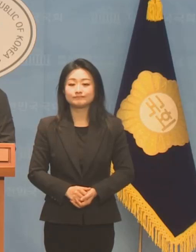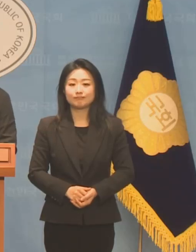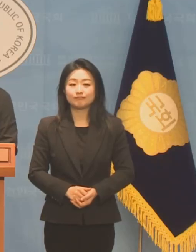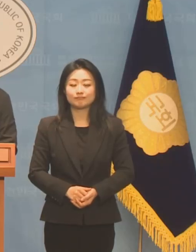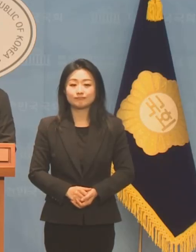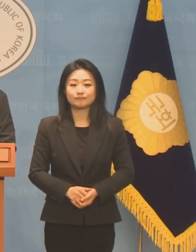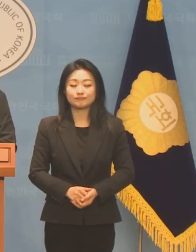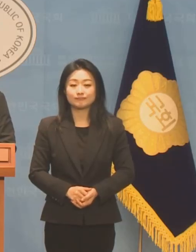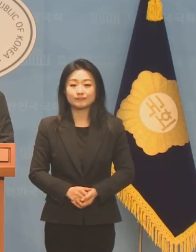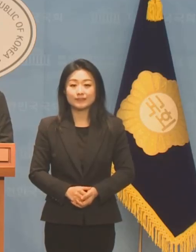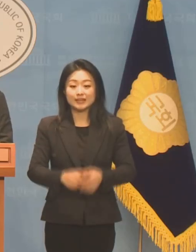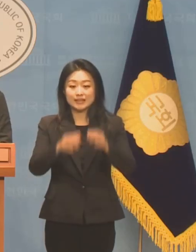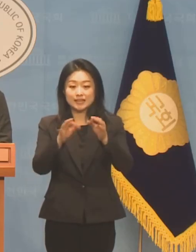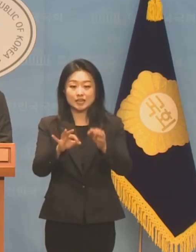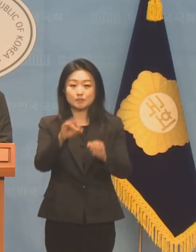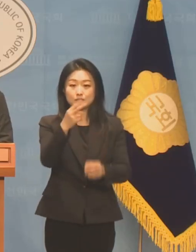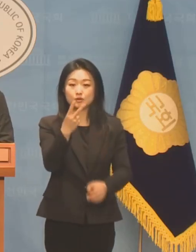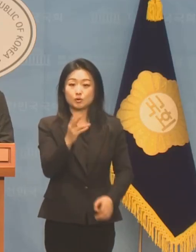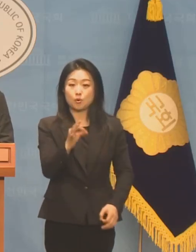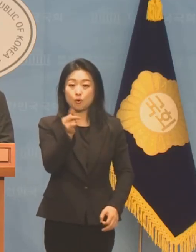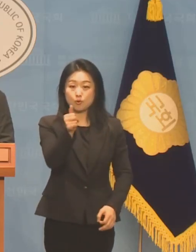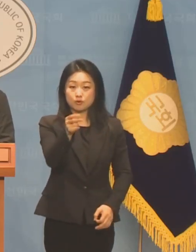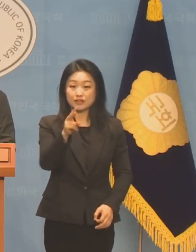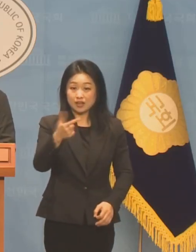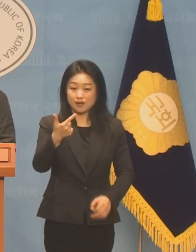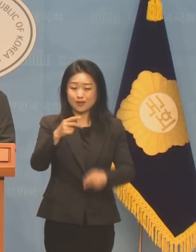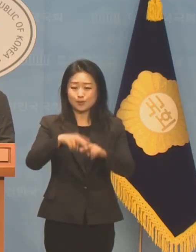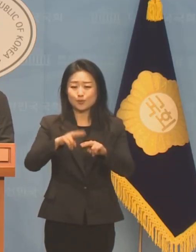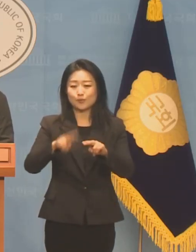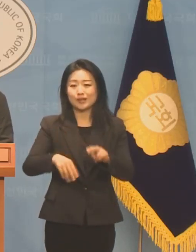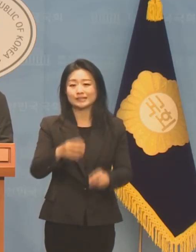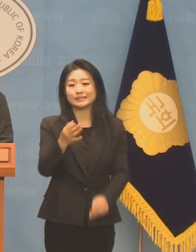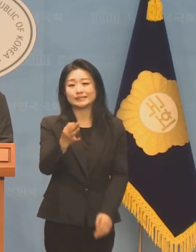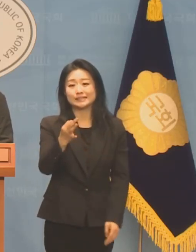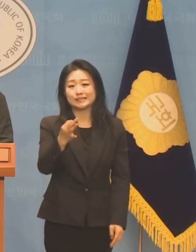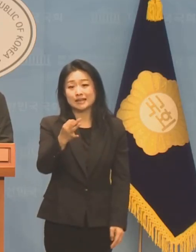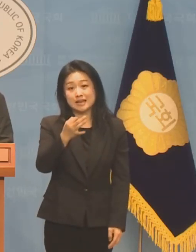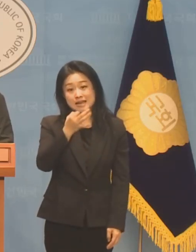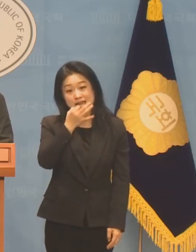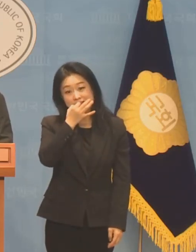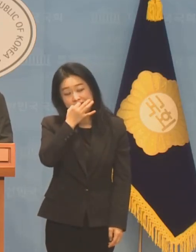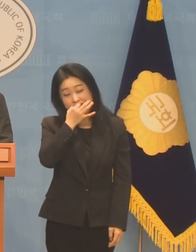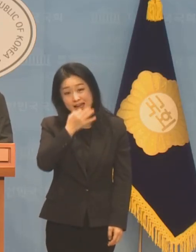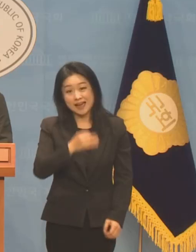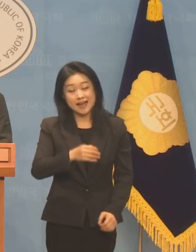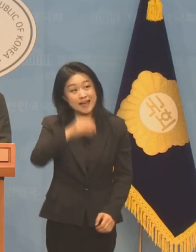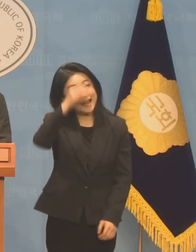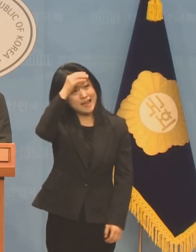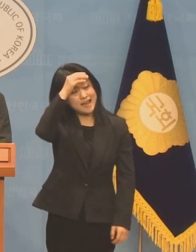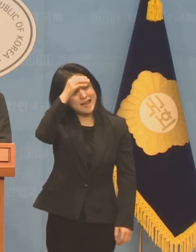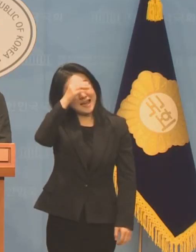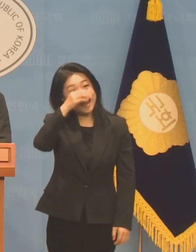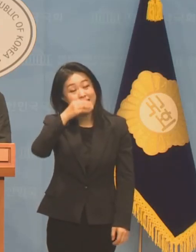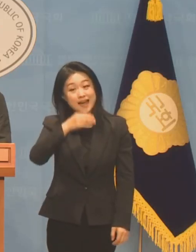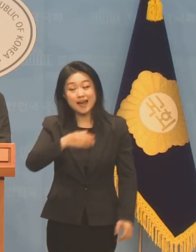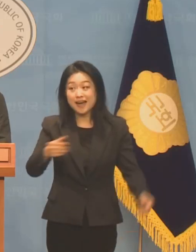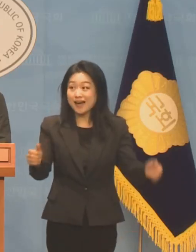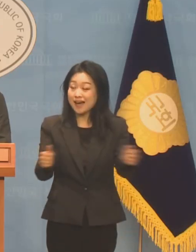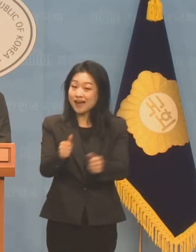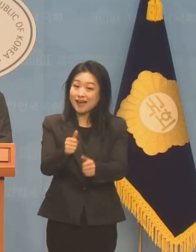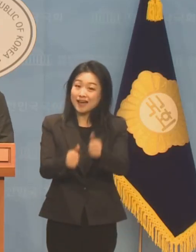이 와중에 김용현은 퇴직금을 챙기겠다고 나섰습니다. 누가 더 뻔뻔한가 경합